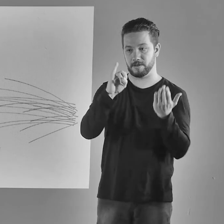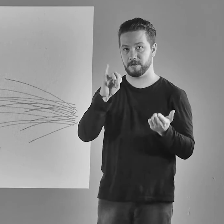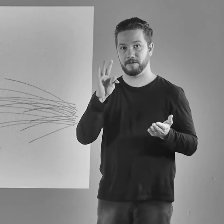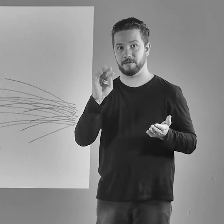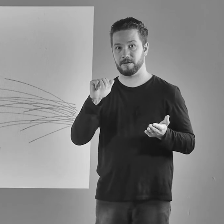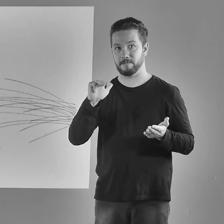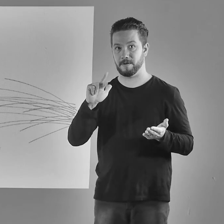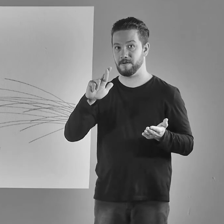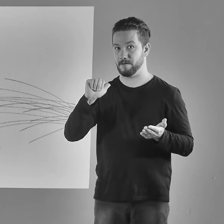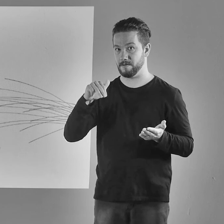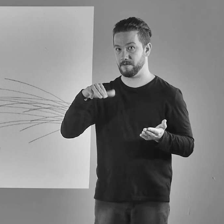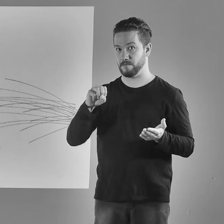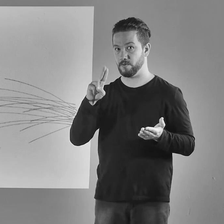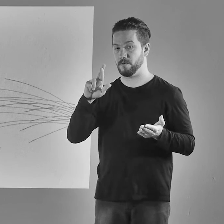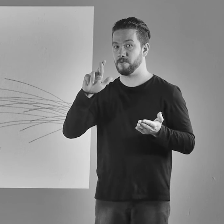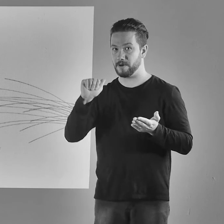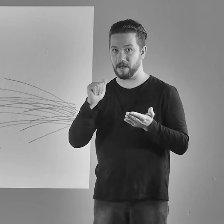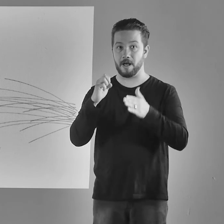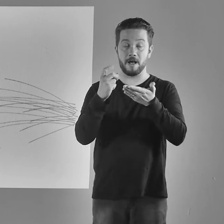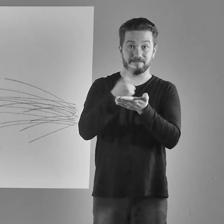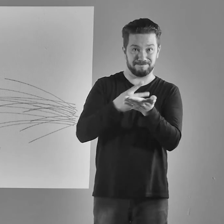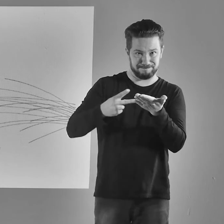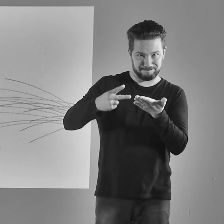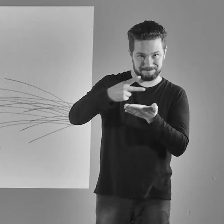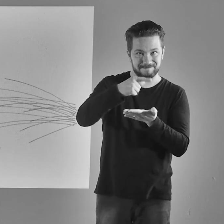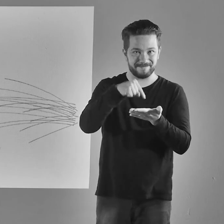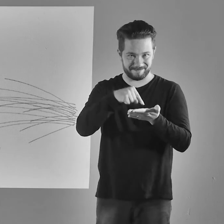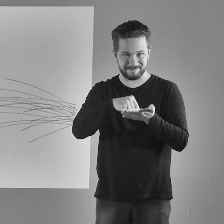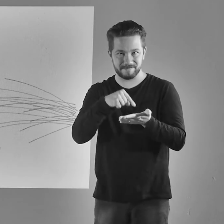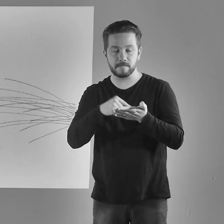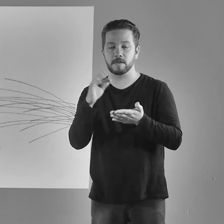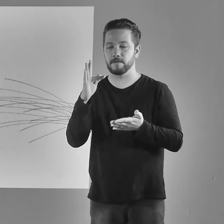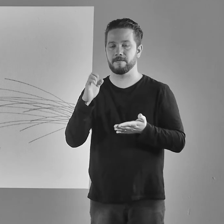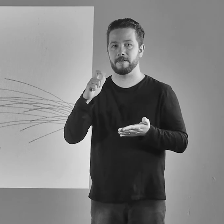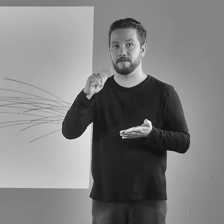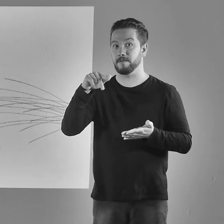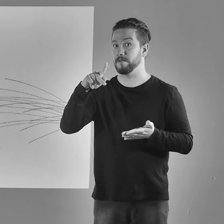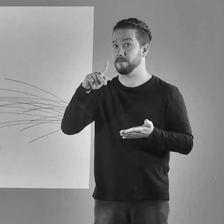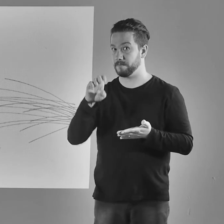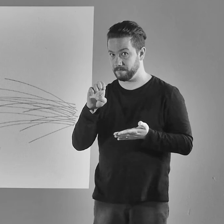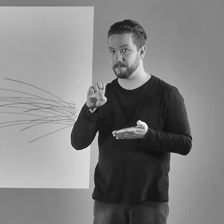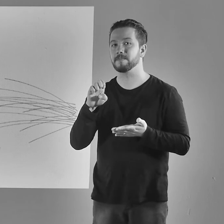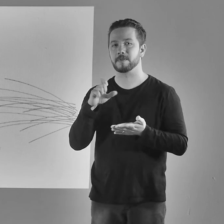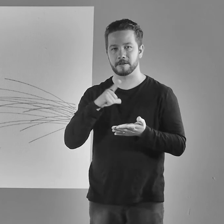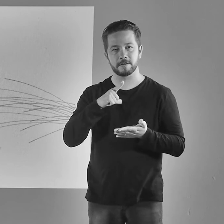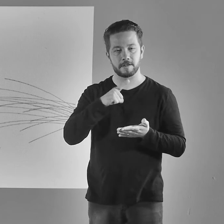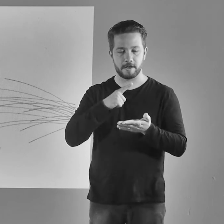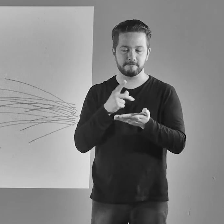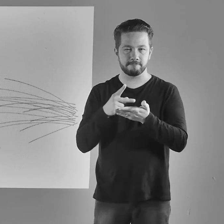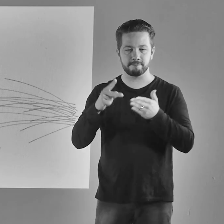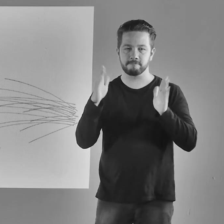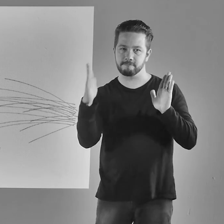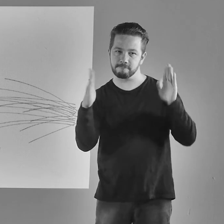foram feitas pelo Felipe Pacheco Brist. O designer gráfico é da Thalita Sejanes.